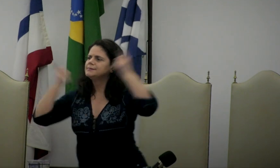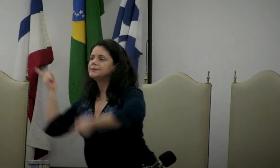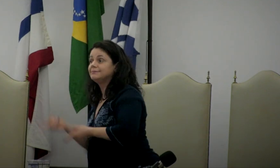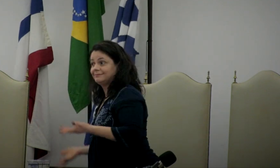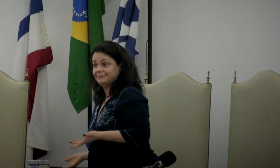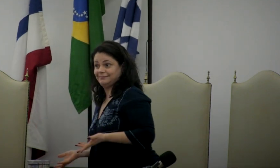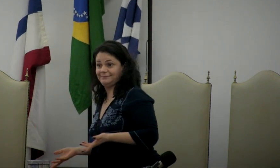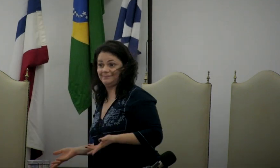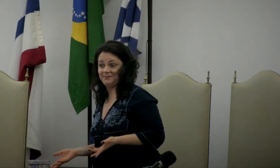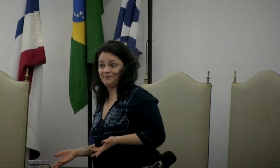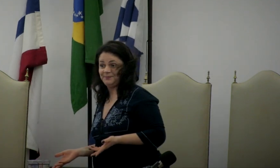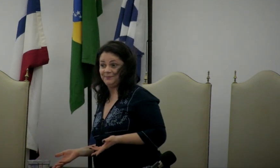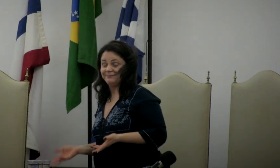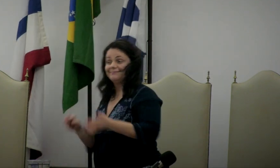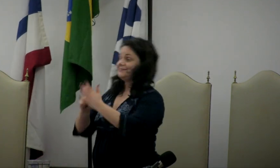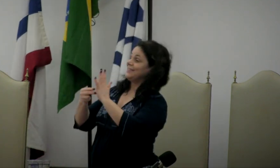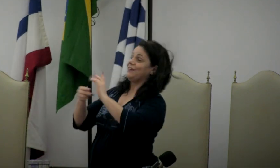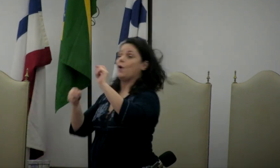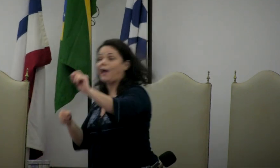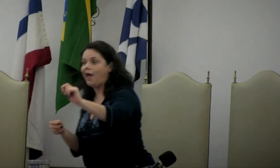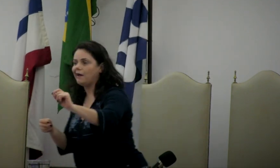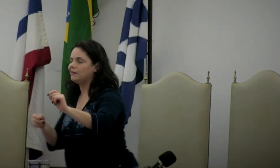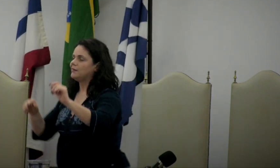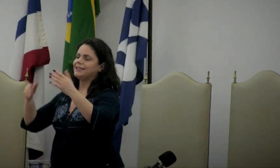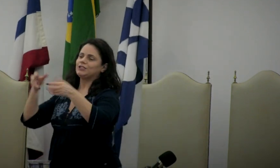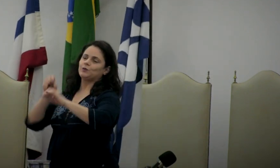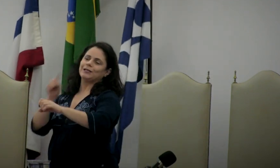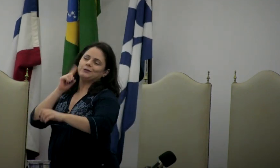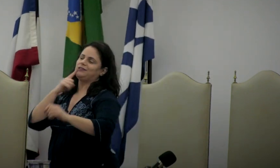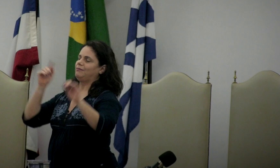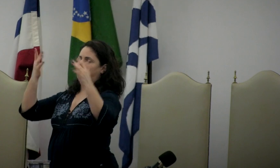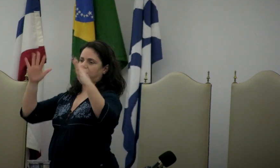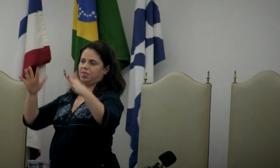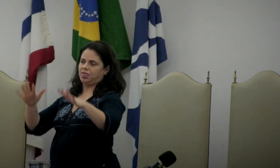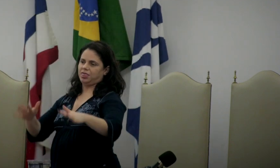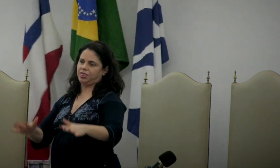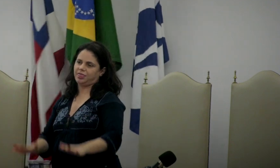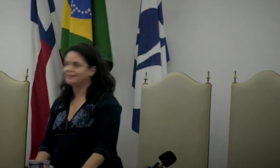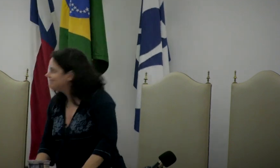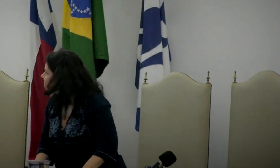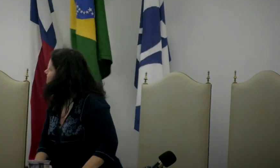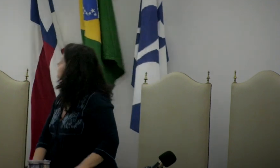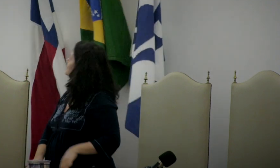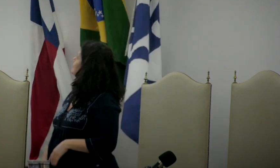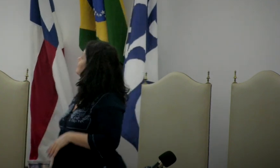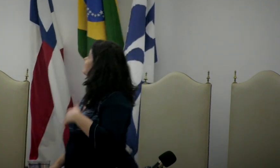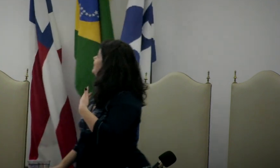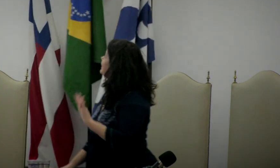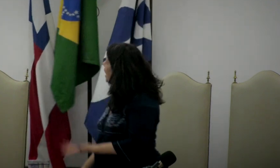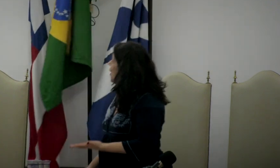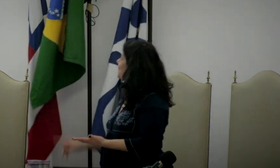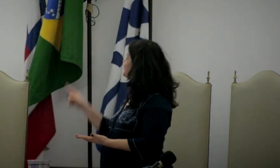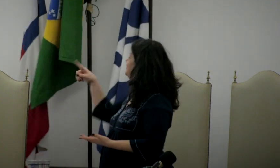e que mandavam nos surdos. Isso significa o quê? Que a educação de surdos desmoronou.